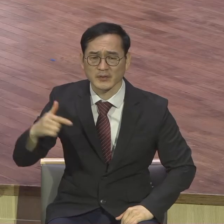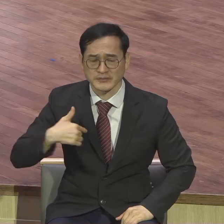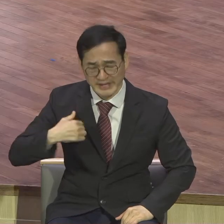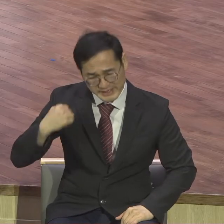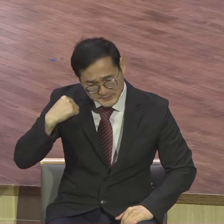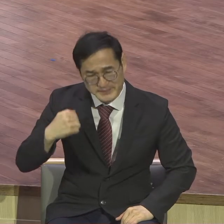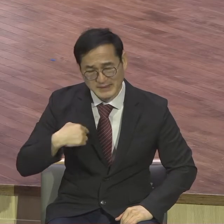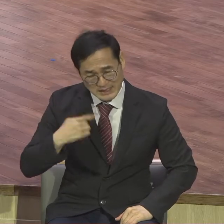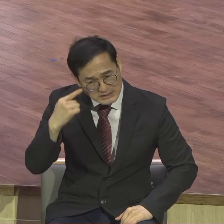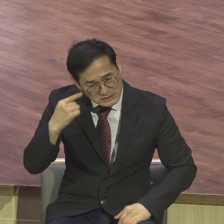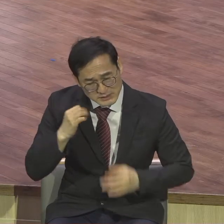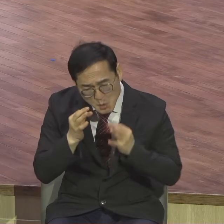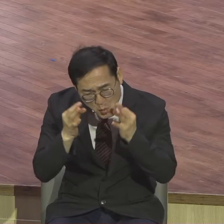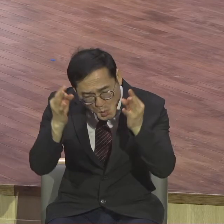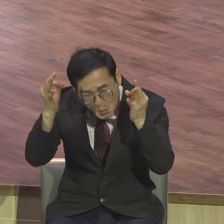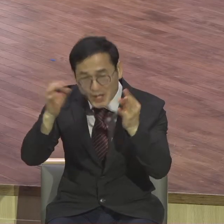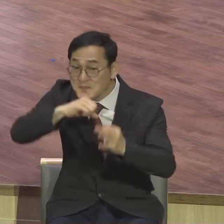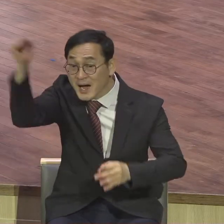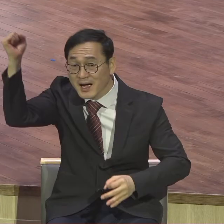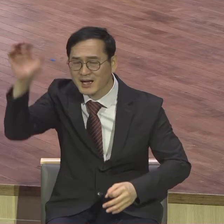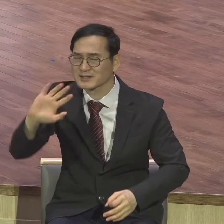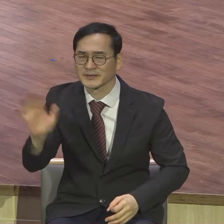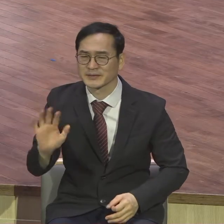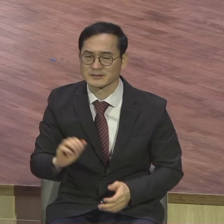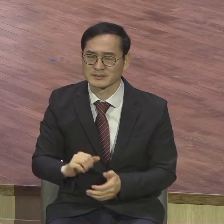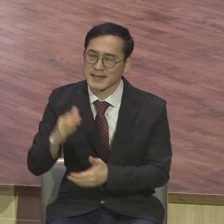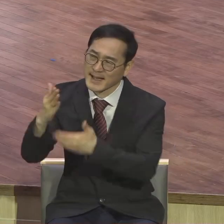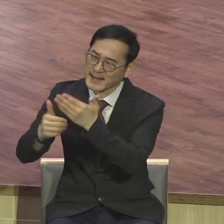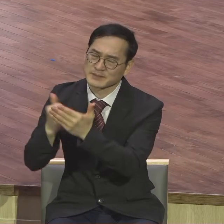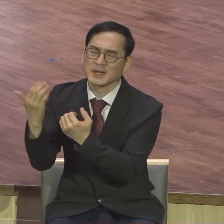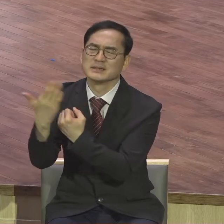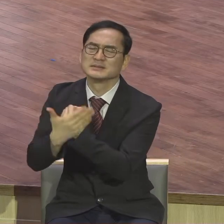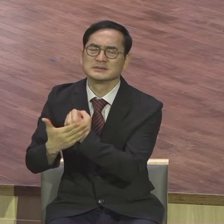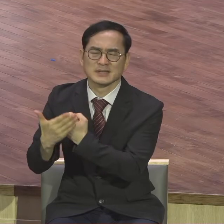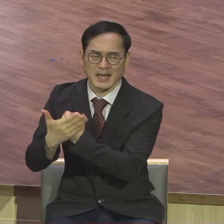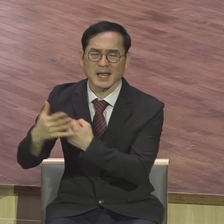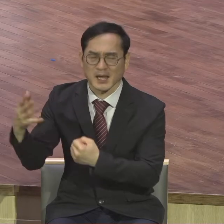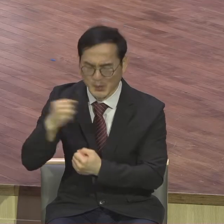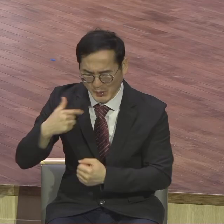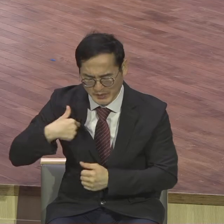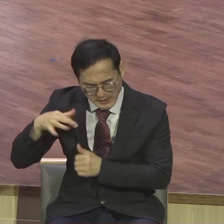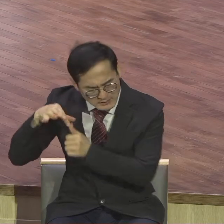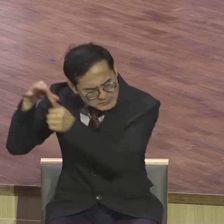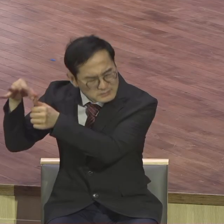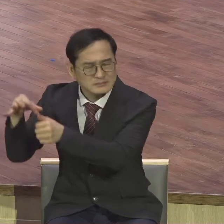의지 노력으로 된 것이 아니고 하나님의 전적인 은혜로 된 것이다.